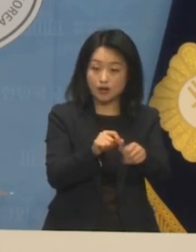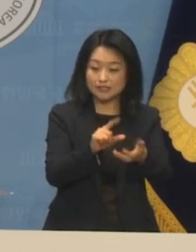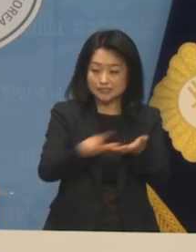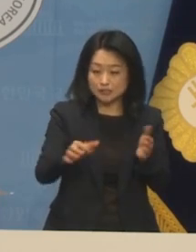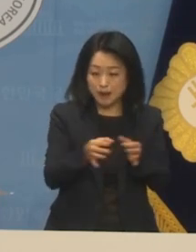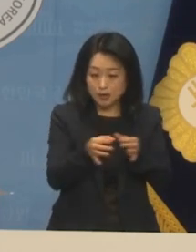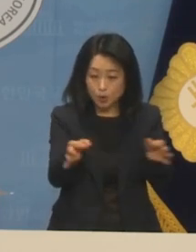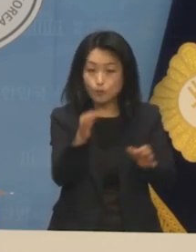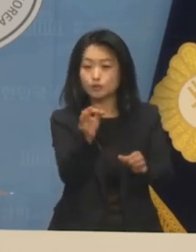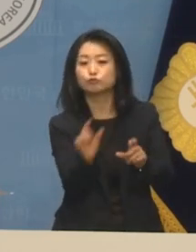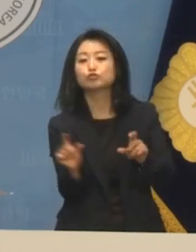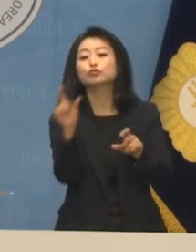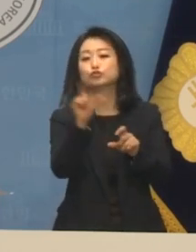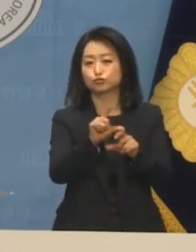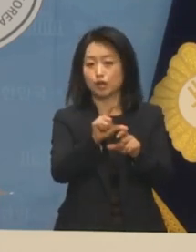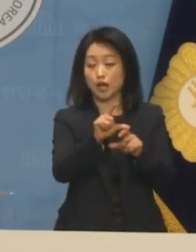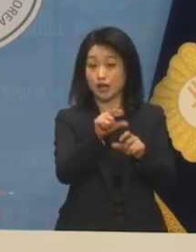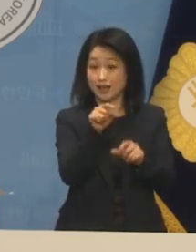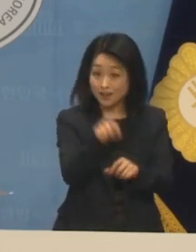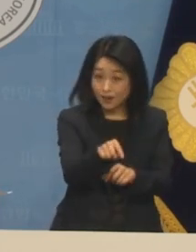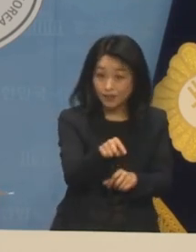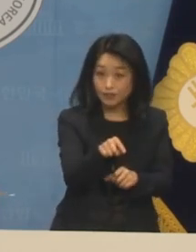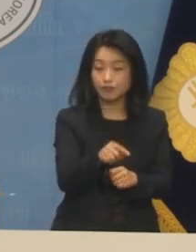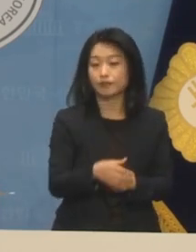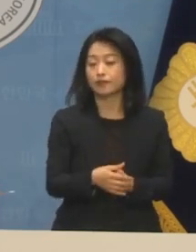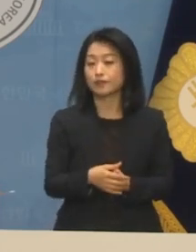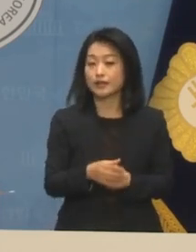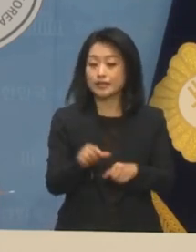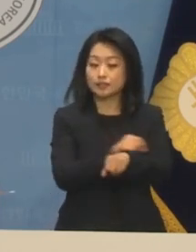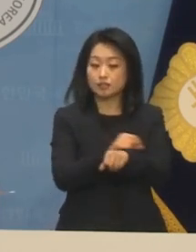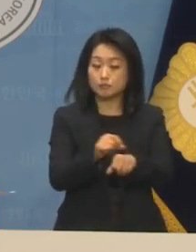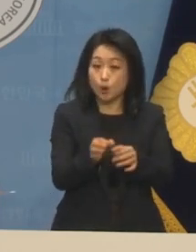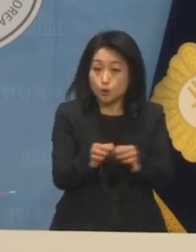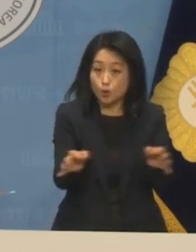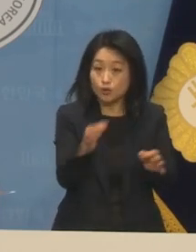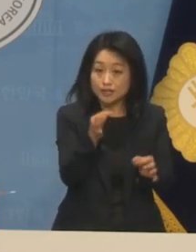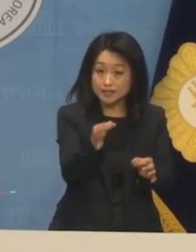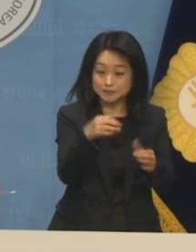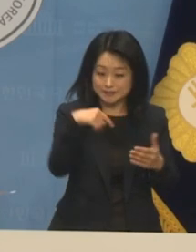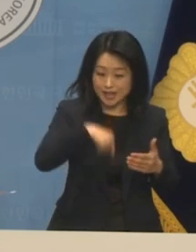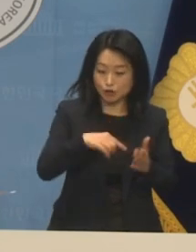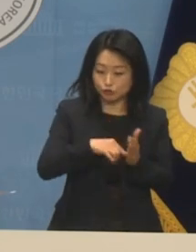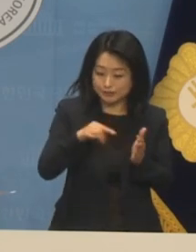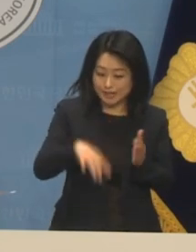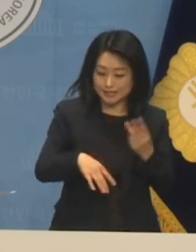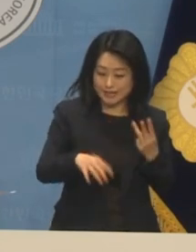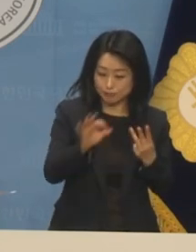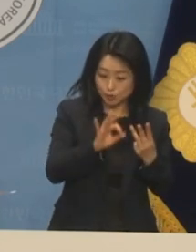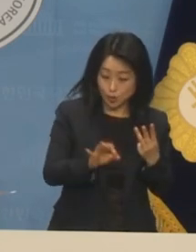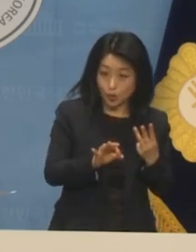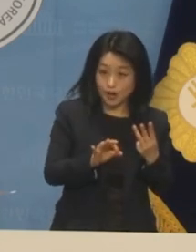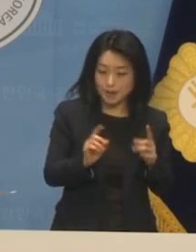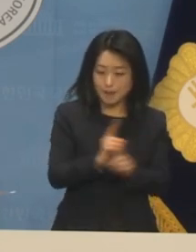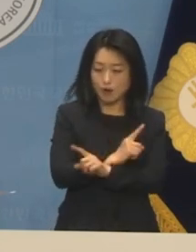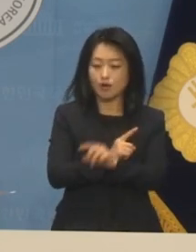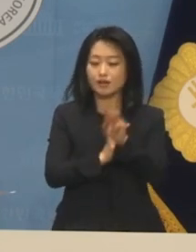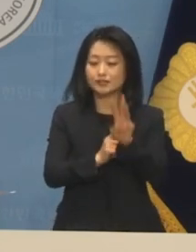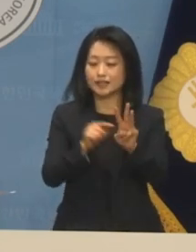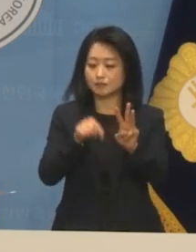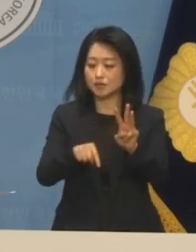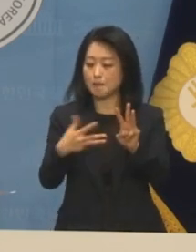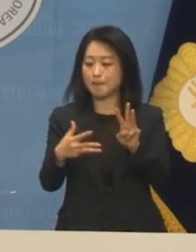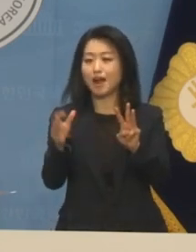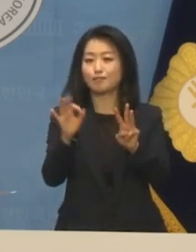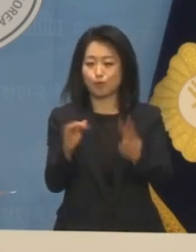특별교부금이 추가되었습니다. 특별교부금 재원이 내국세분의 3%에서 3.8%로